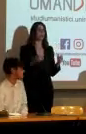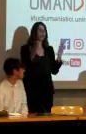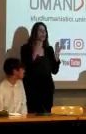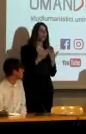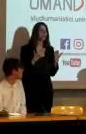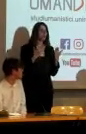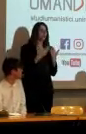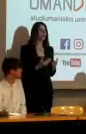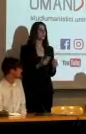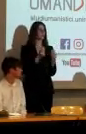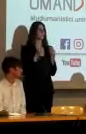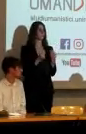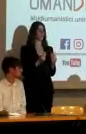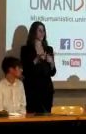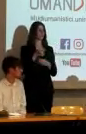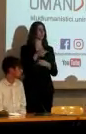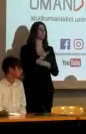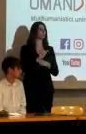che è Roma 3.